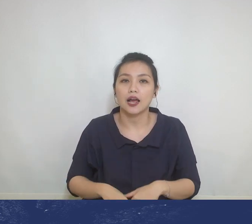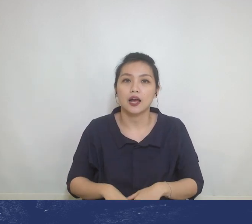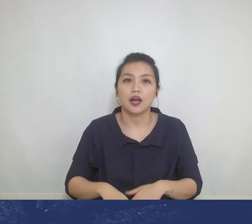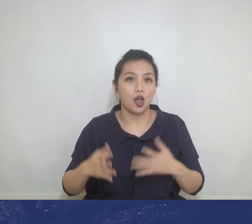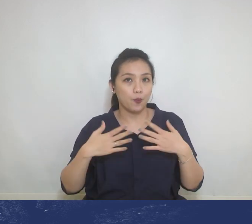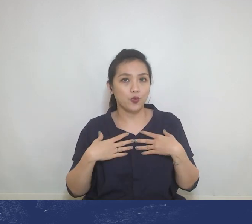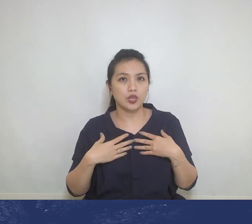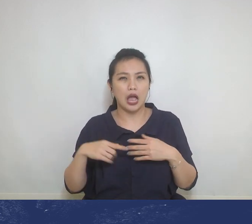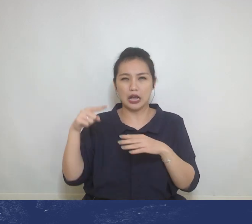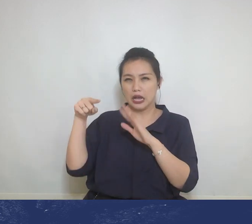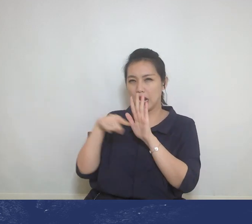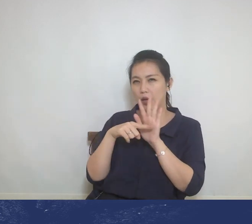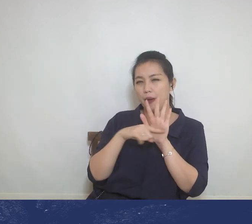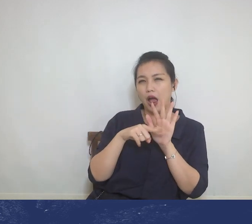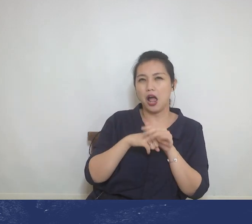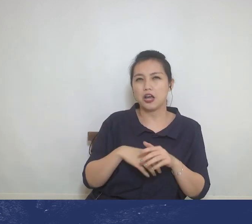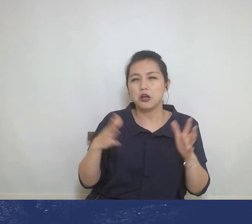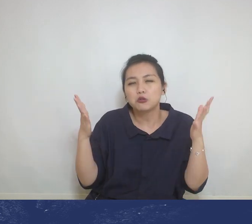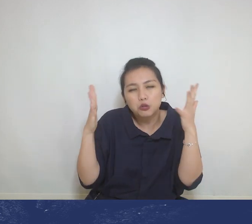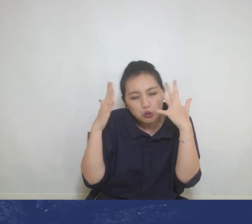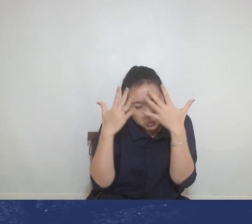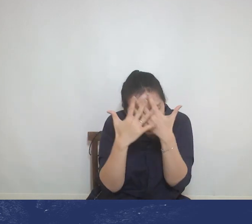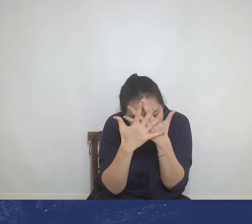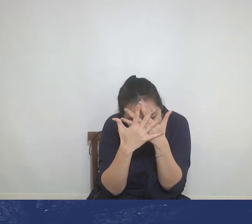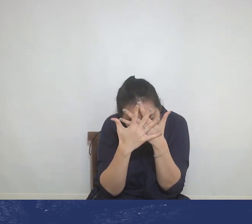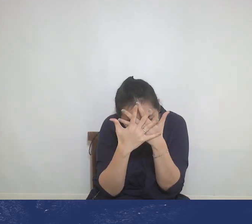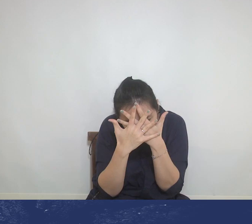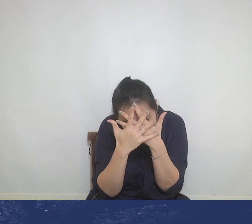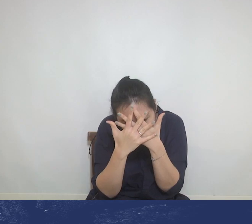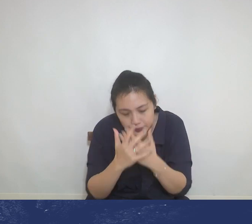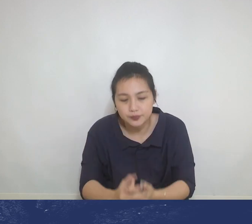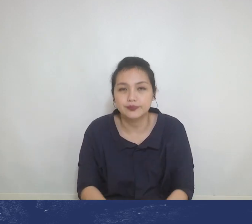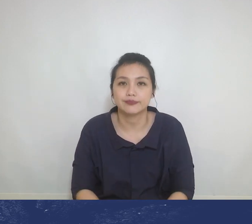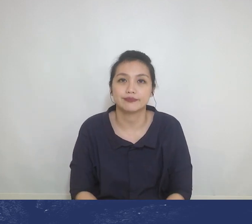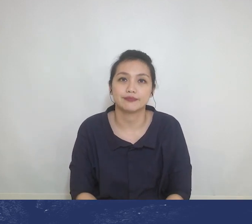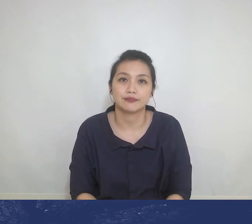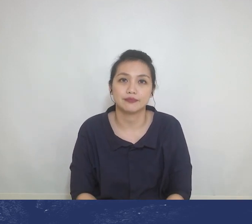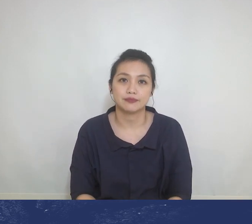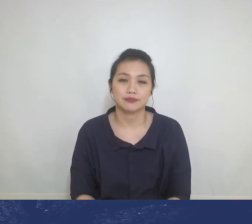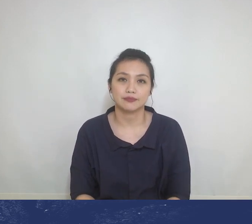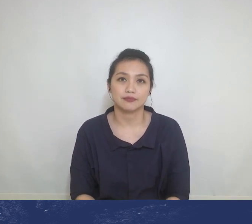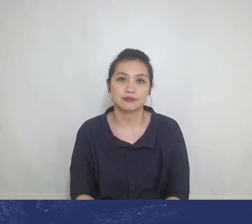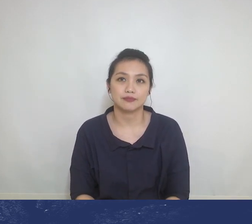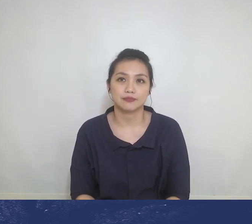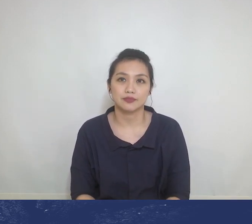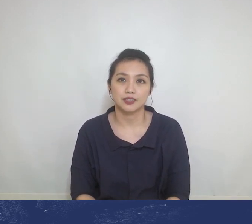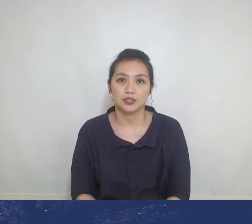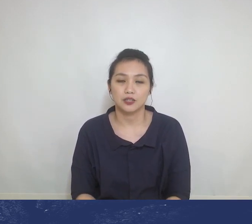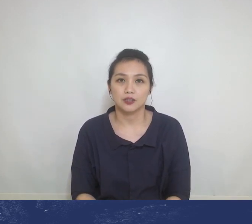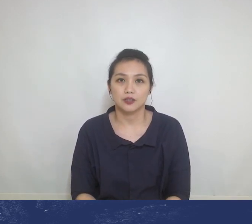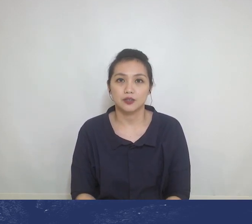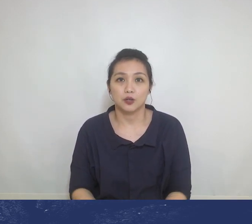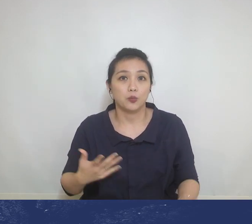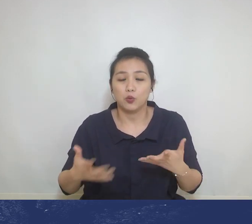pribadi yang diam, dia itu introvert. Terus dia juga punya alasan untuk marah dengan